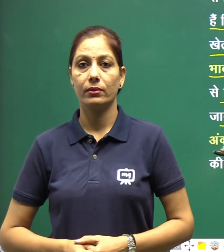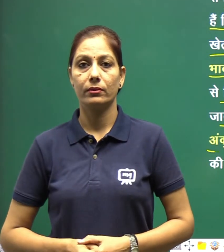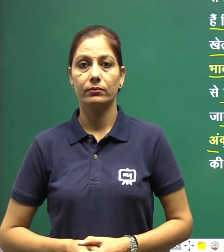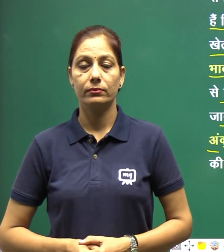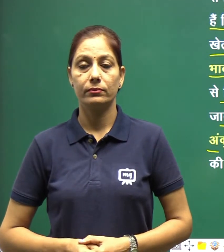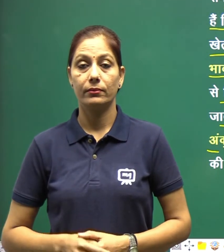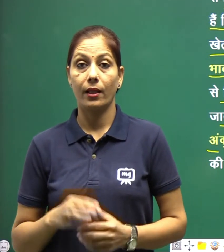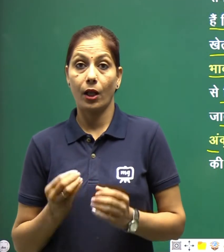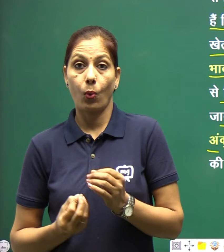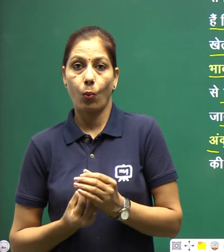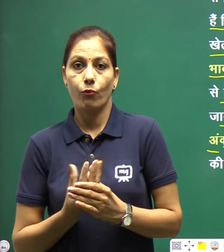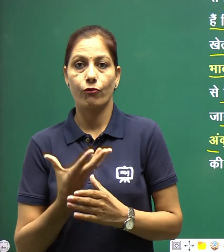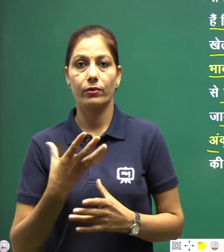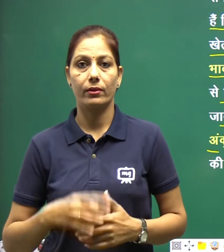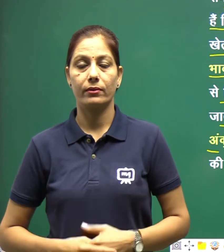अंकुर फूटते हैं